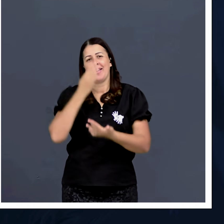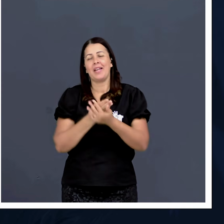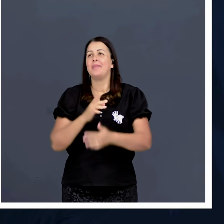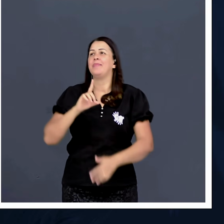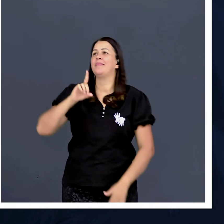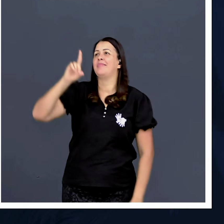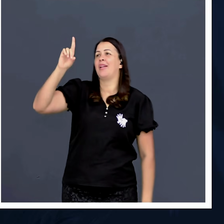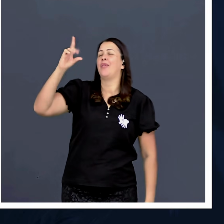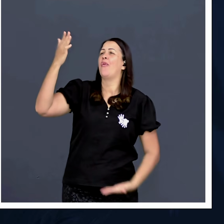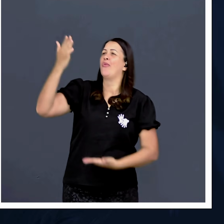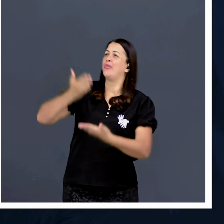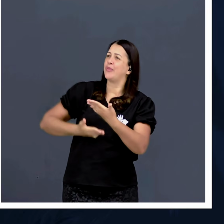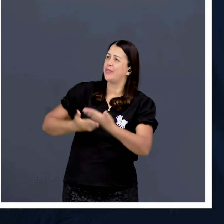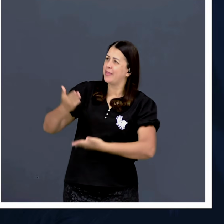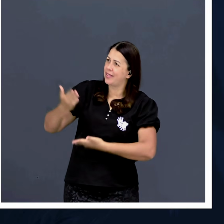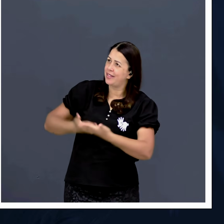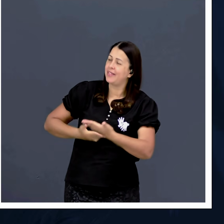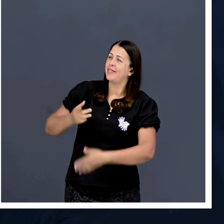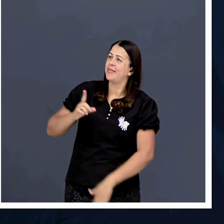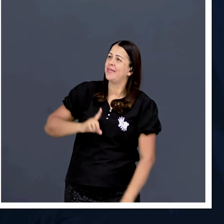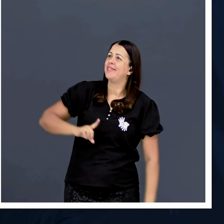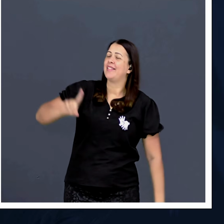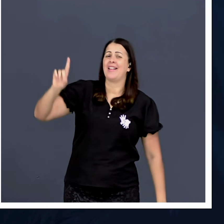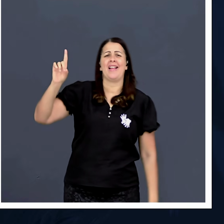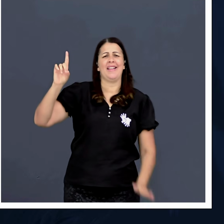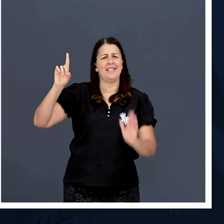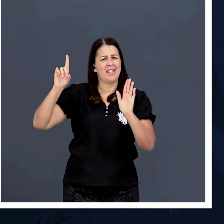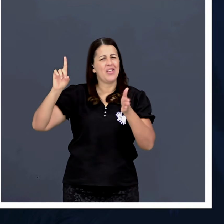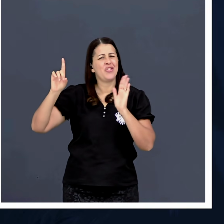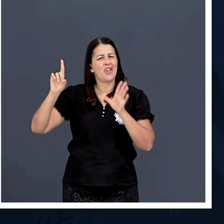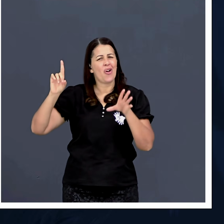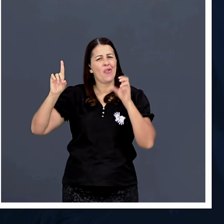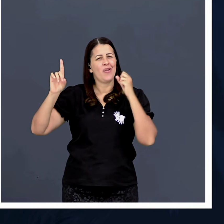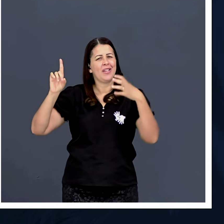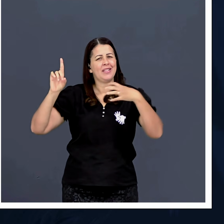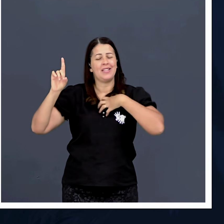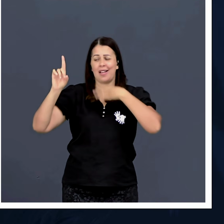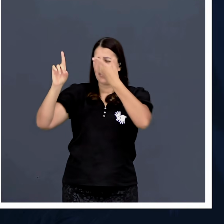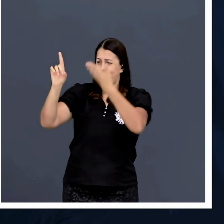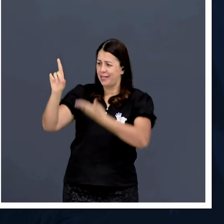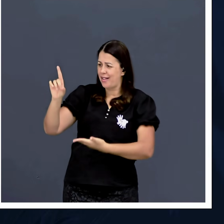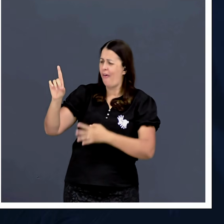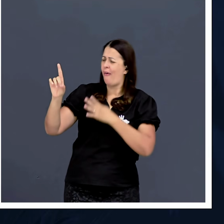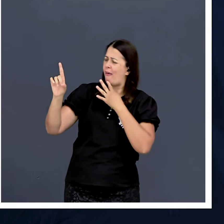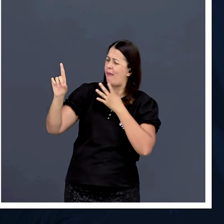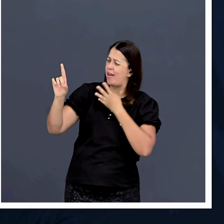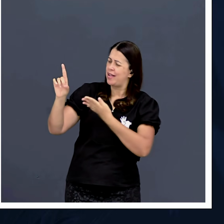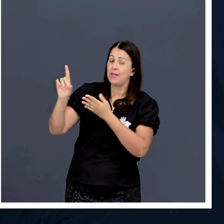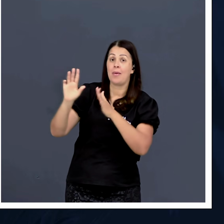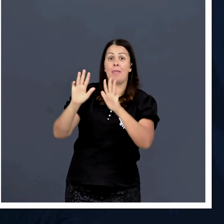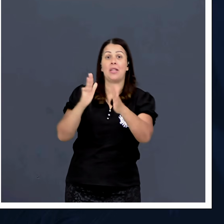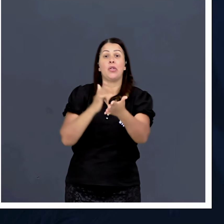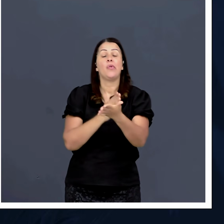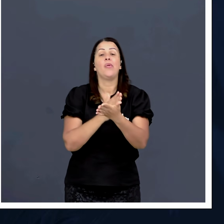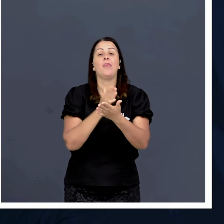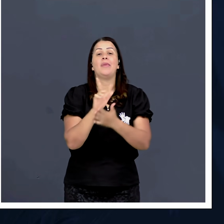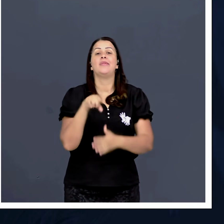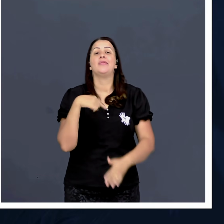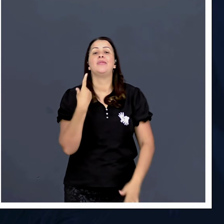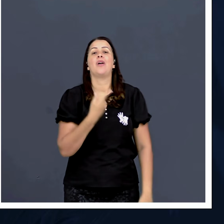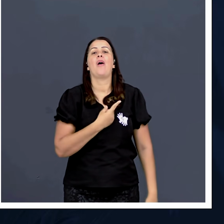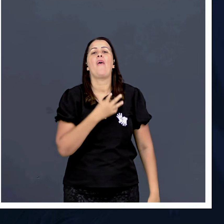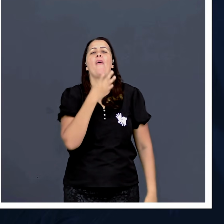nele, servimos a ele, nós até ouvimos falar de quem ele é, mas tudo começa quando nós